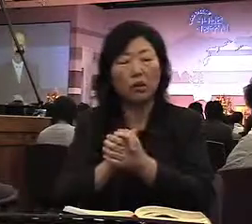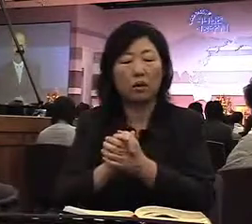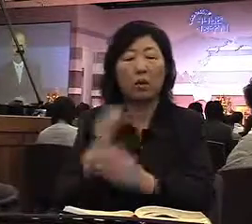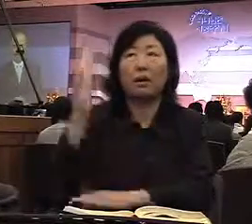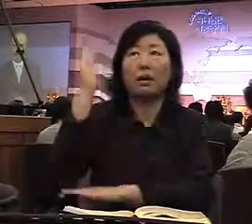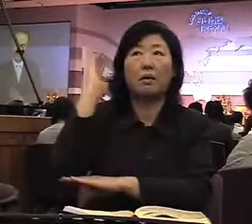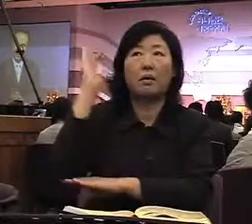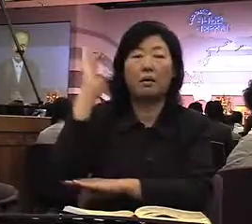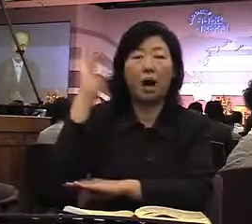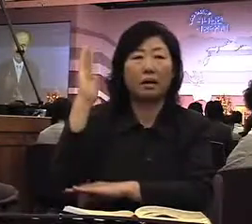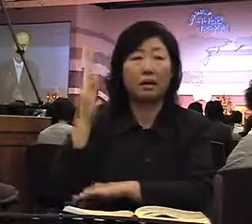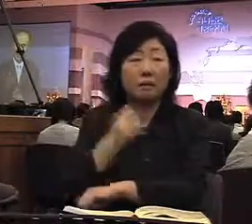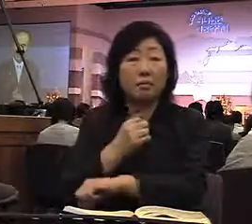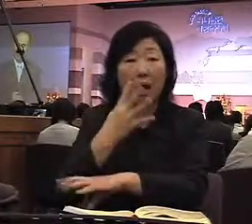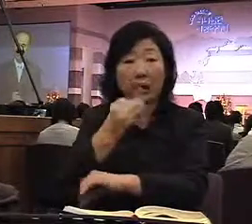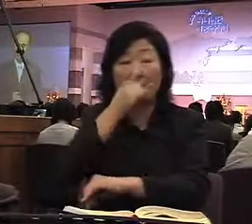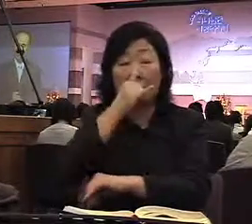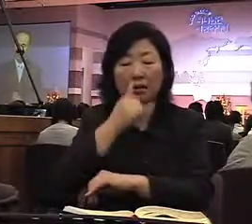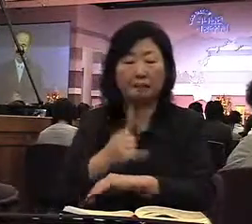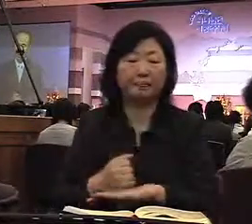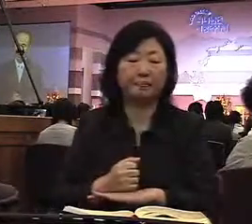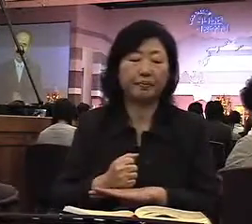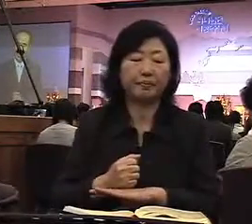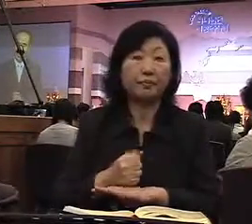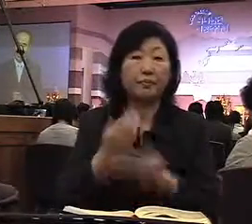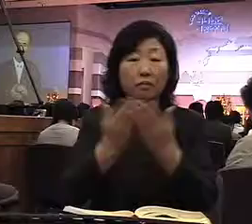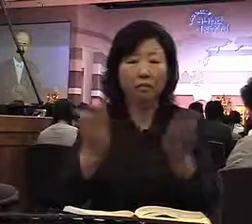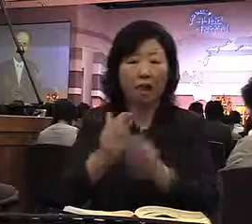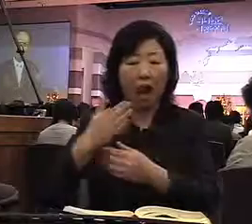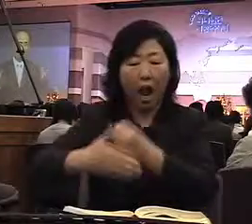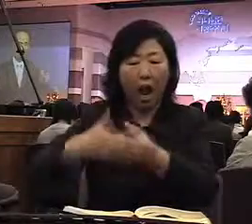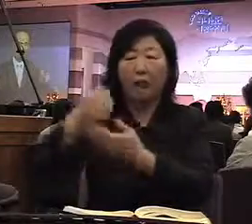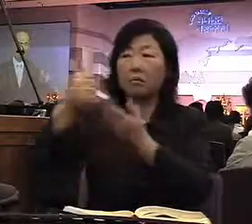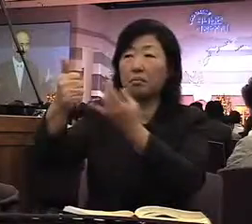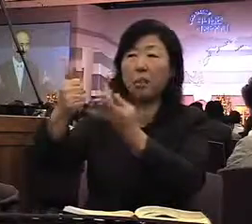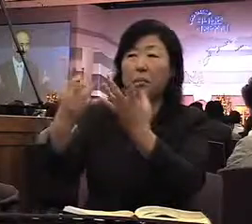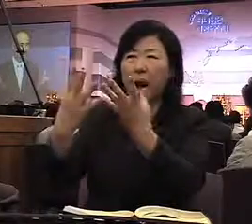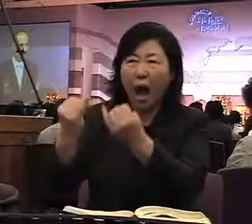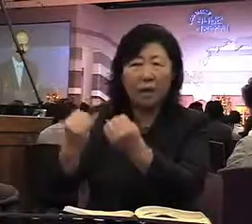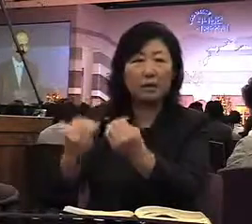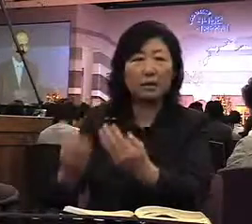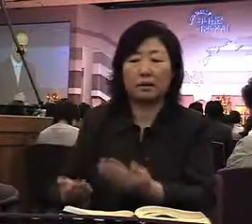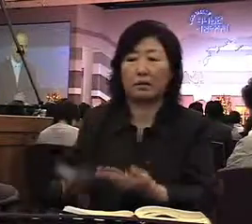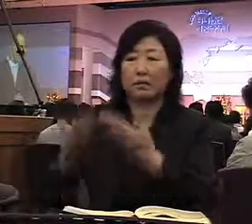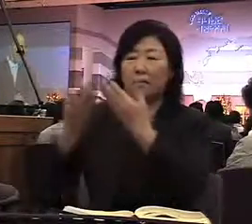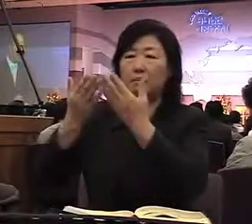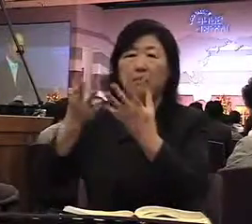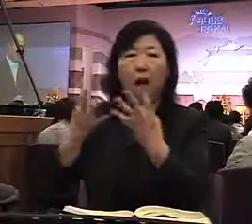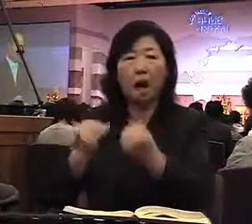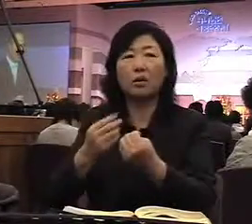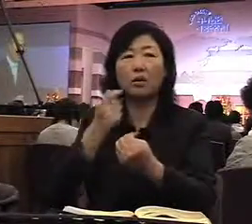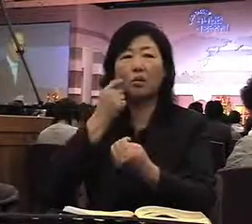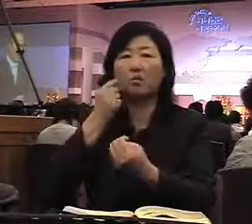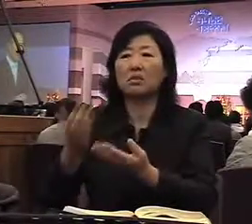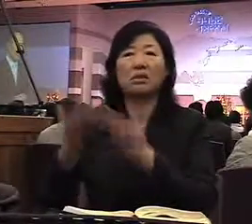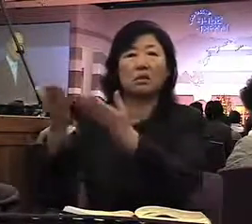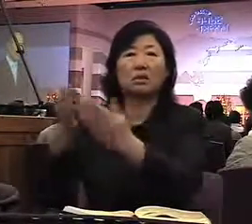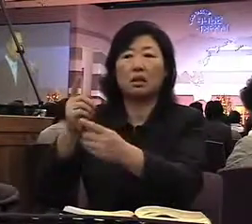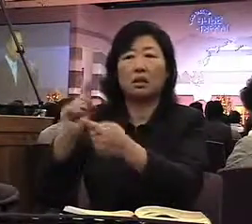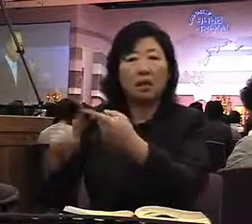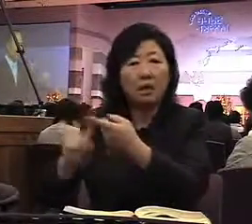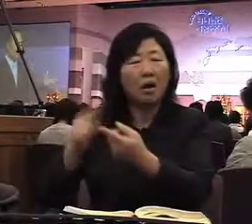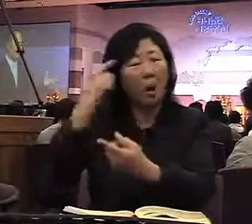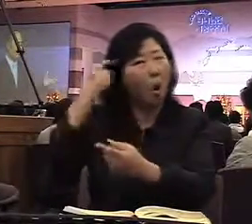합니다. 근데 제가 그때 그런 말 합니다. 여러분, 하나님께 많이 못 드리는 것에 대해서 고민하지 마십시오.